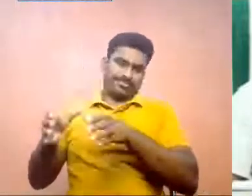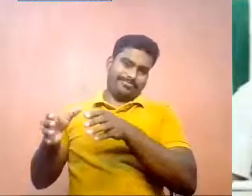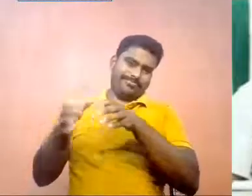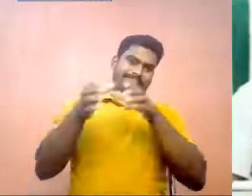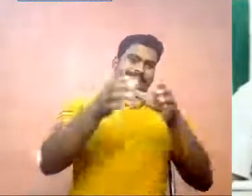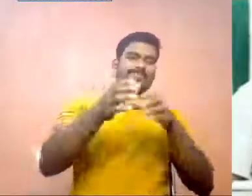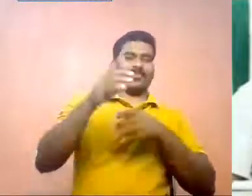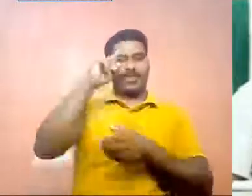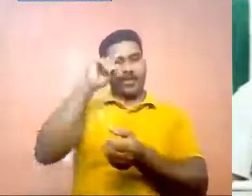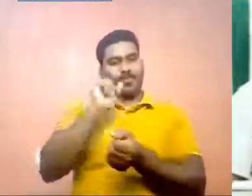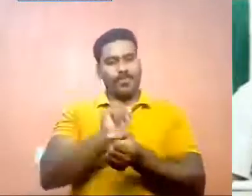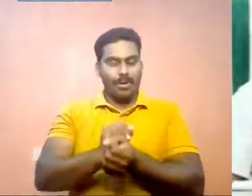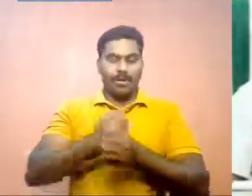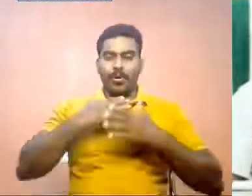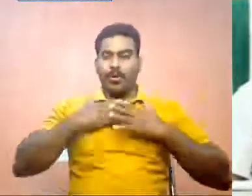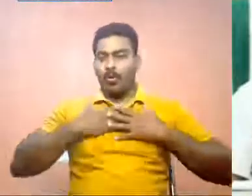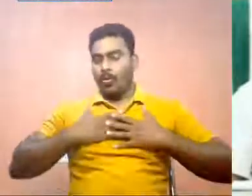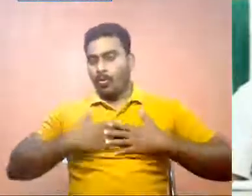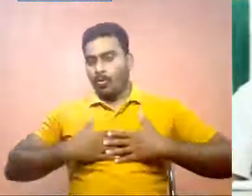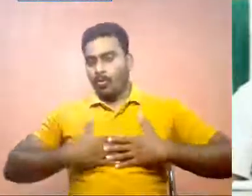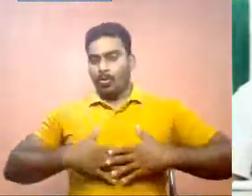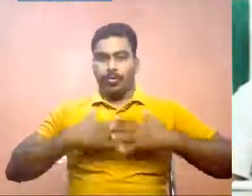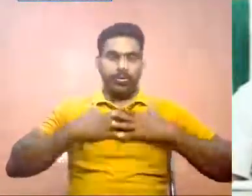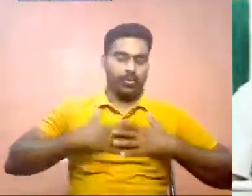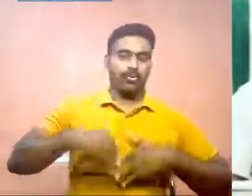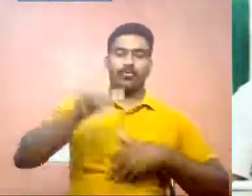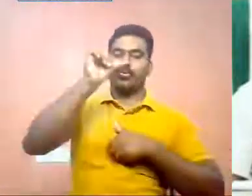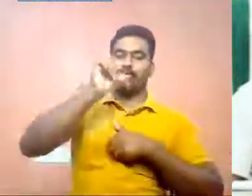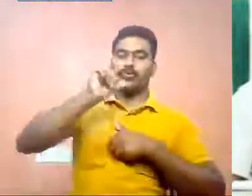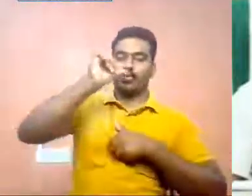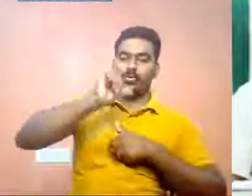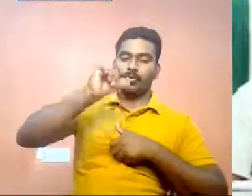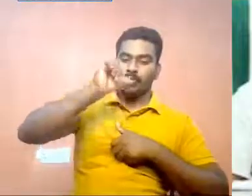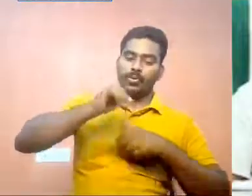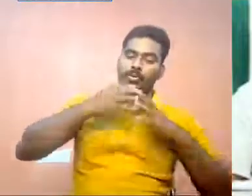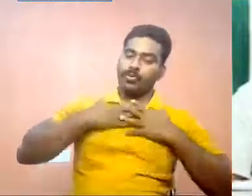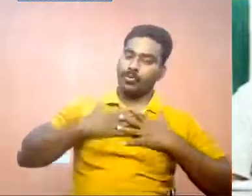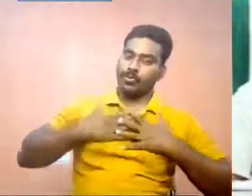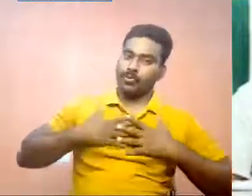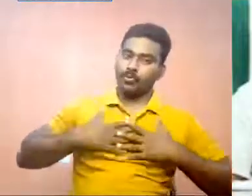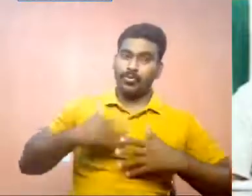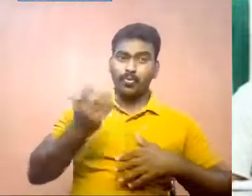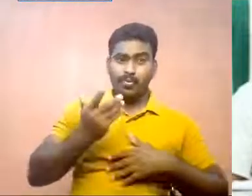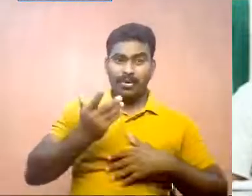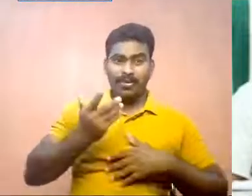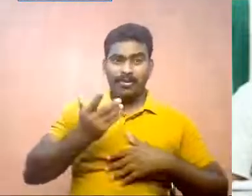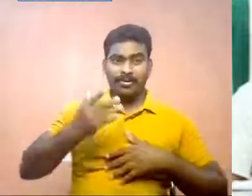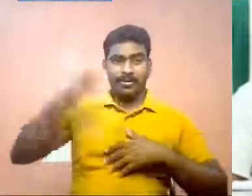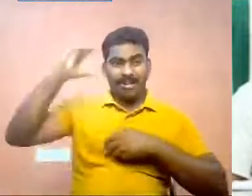ശ്രദ്ധിക്കേണ്ടതാണ്. കാരണം അവർ നമ്മുടെ നാടിനു വേണ്ടി വെയിൽ കൊള്ളുന്നവരാണ്.